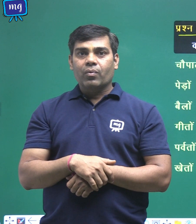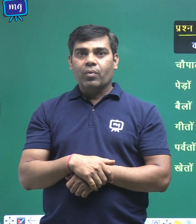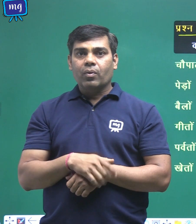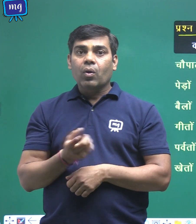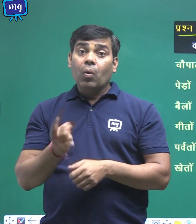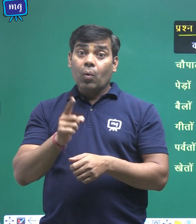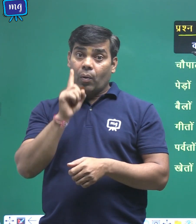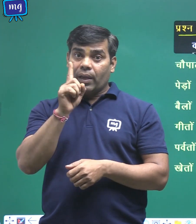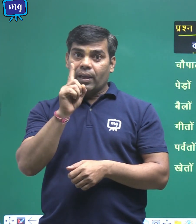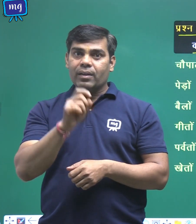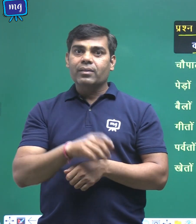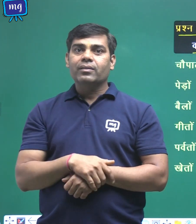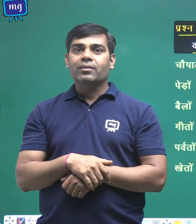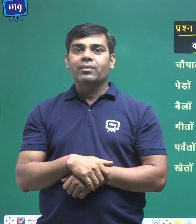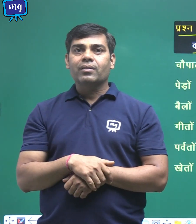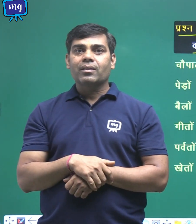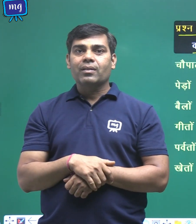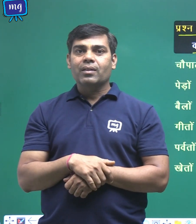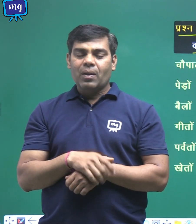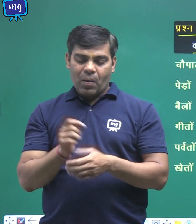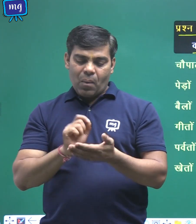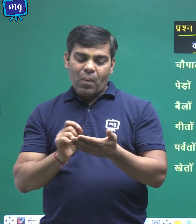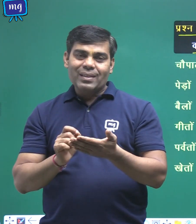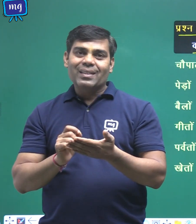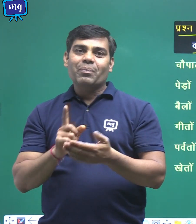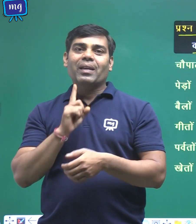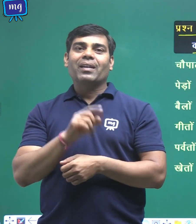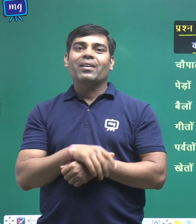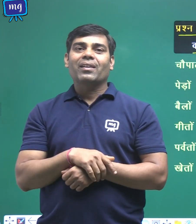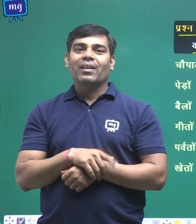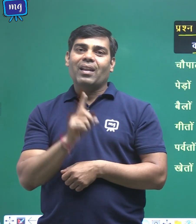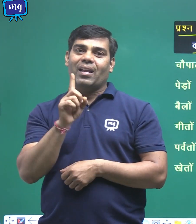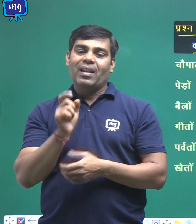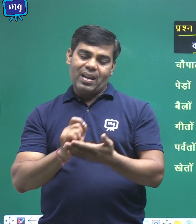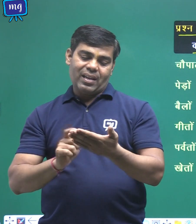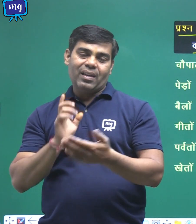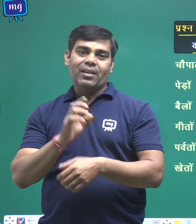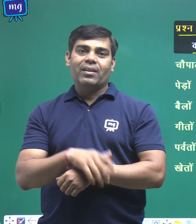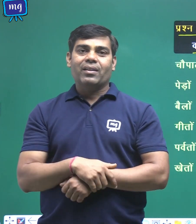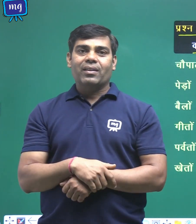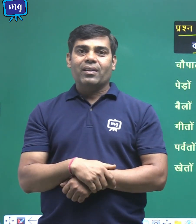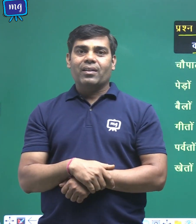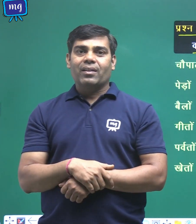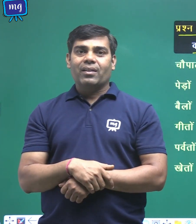को एक वचन में लिखें।